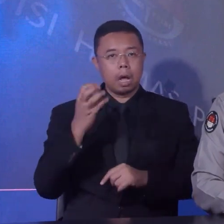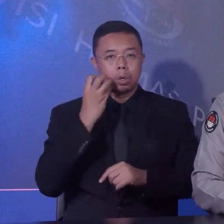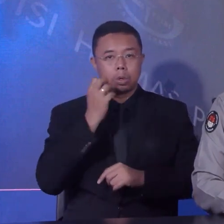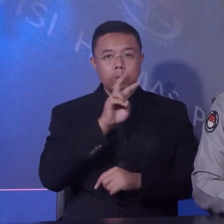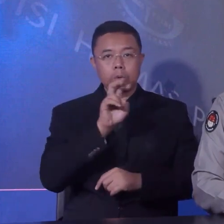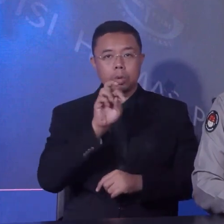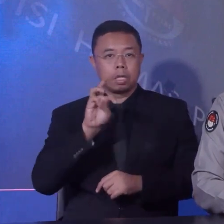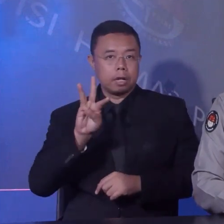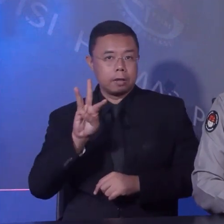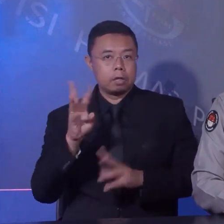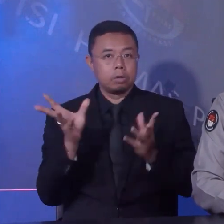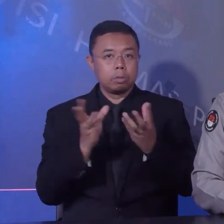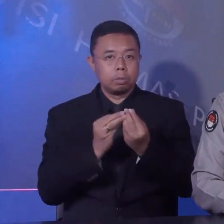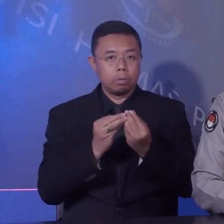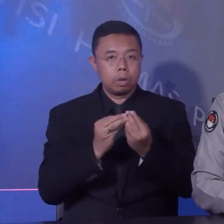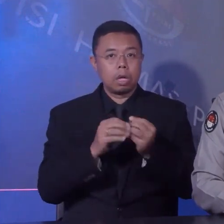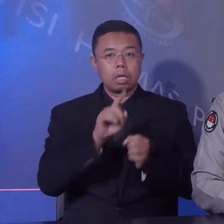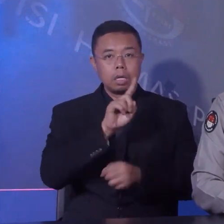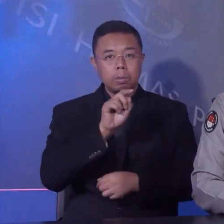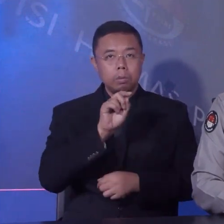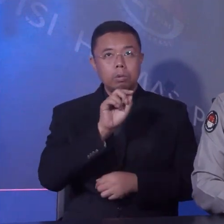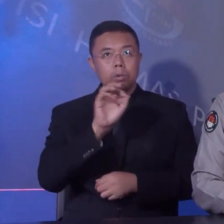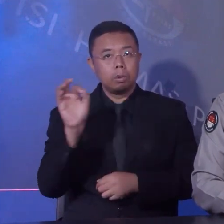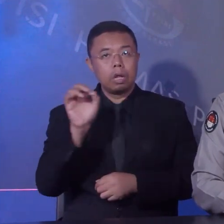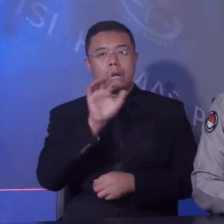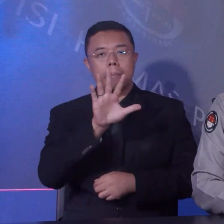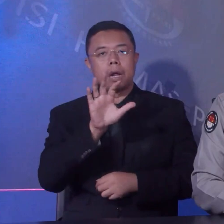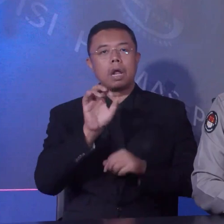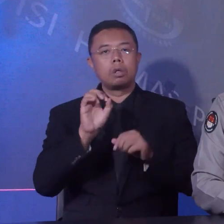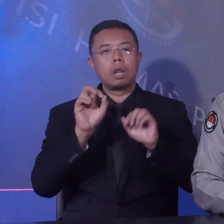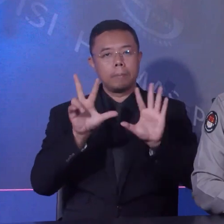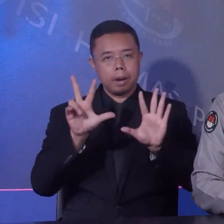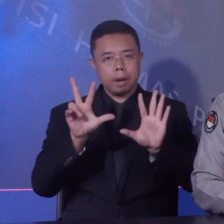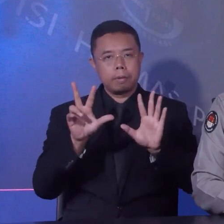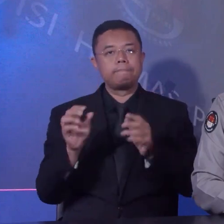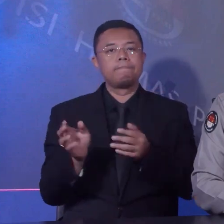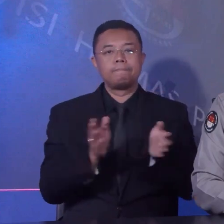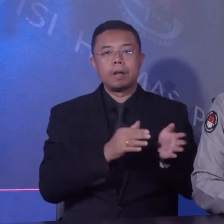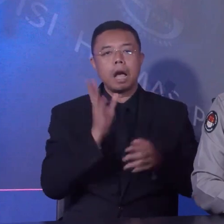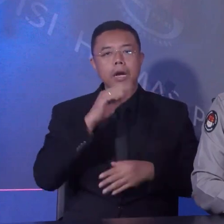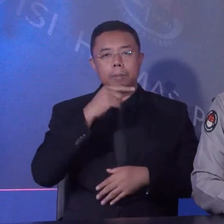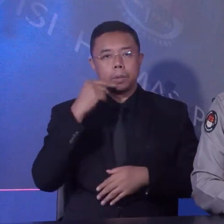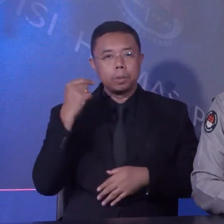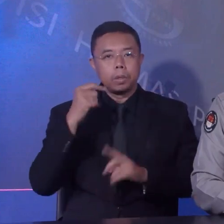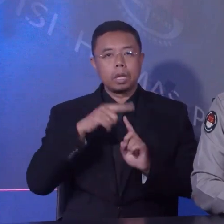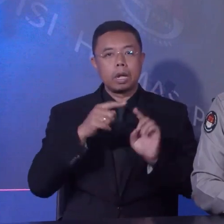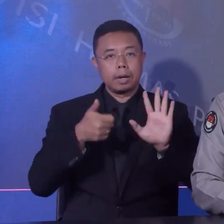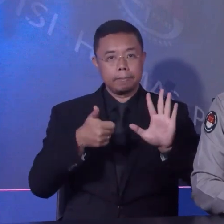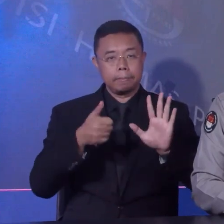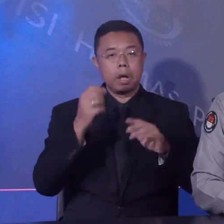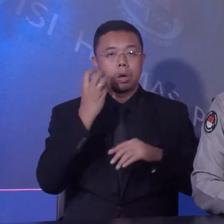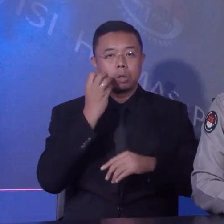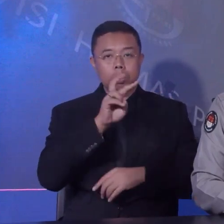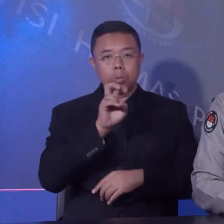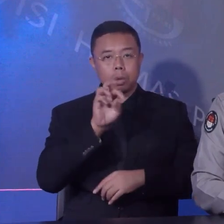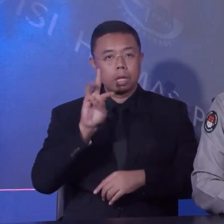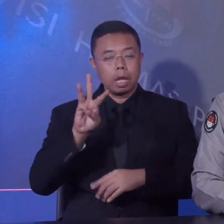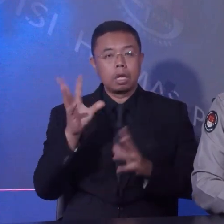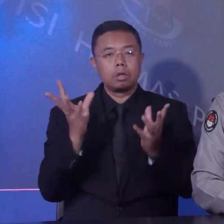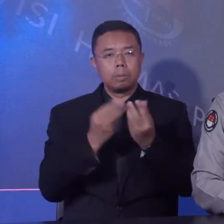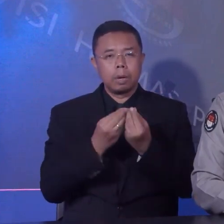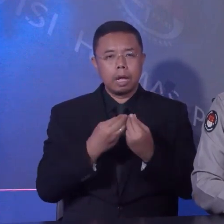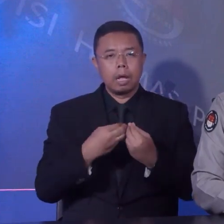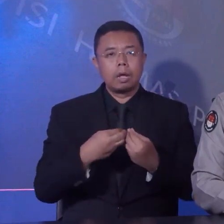2023 sebanyak 1508 kejadian dan pada hari Minggu 6 Agustus 2023